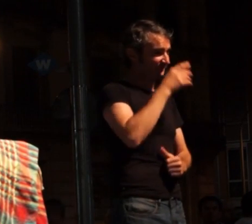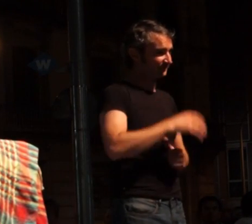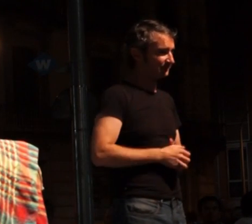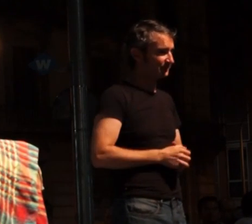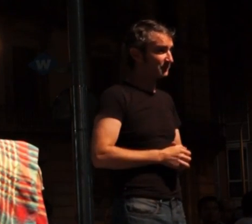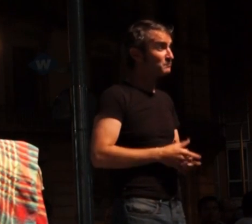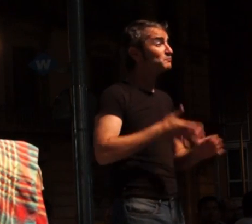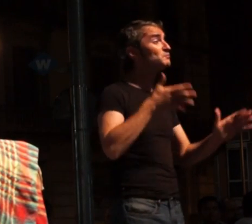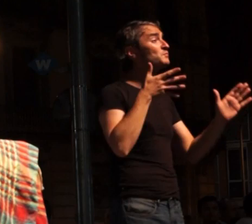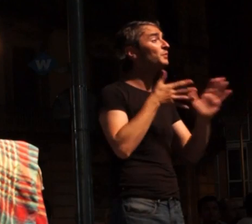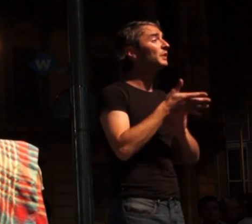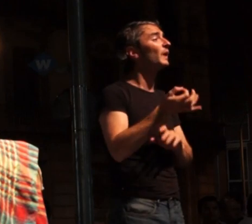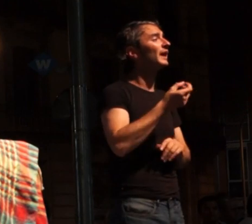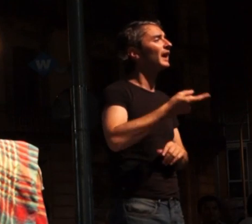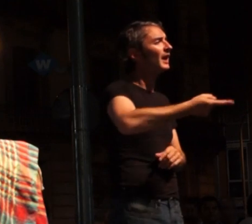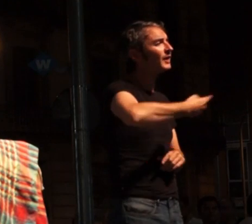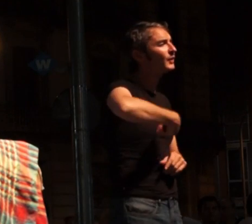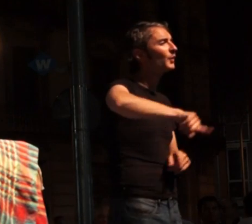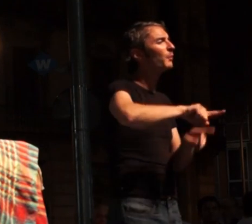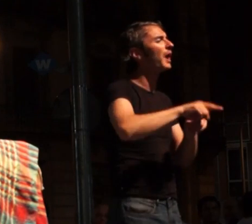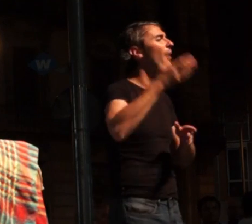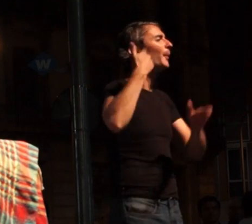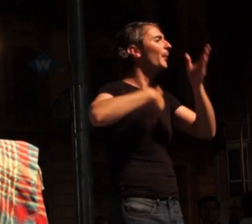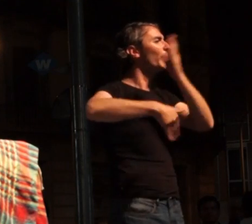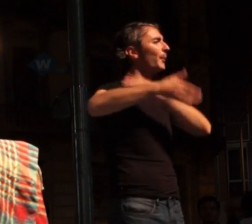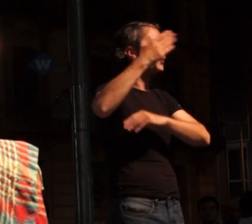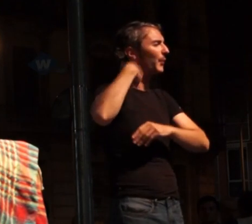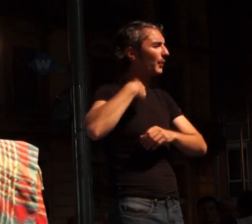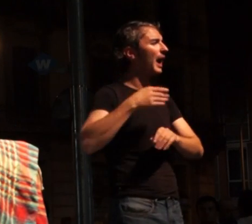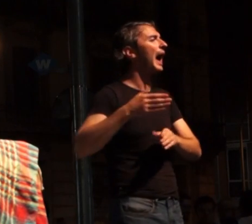Perquè diuen que venim d'un silenci molt antic i molt